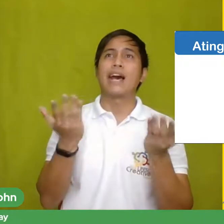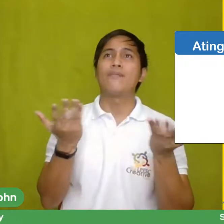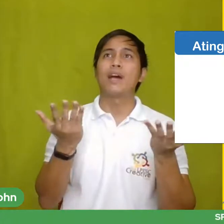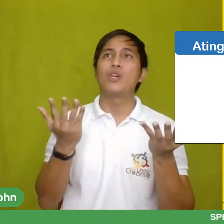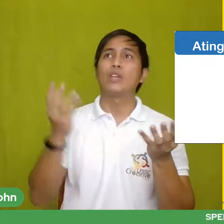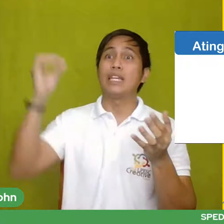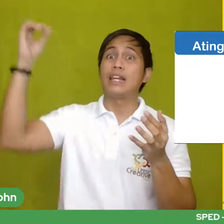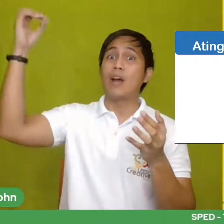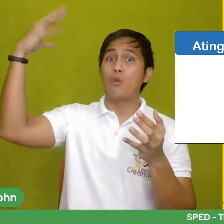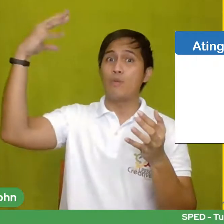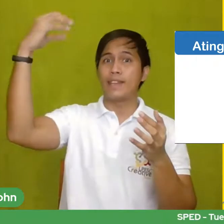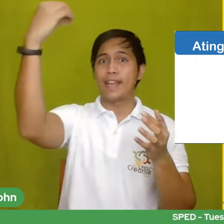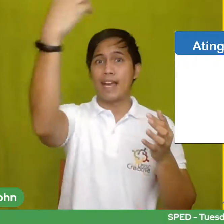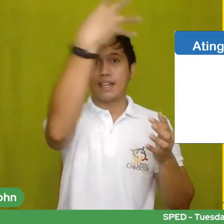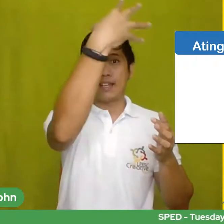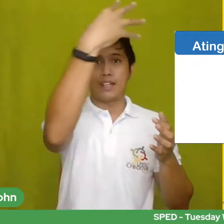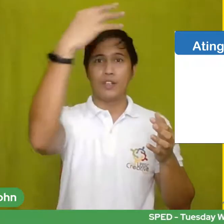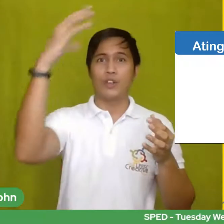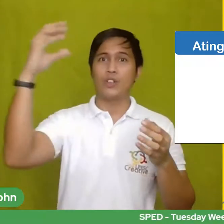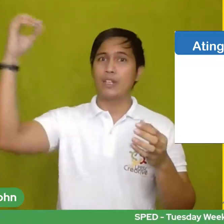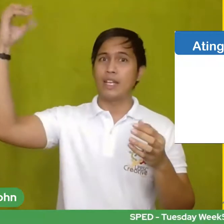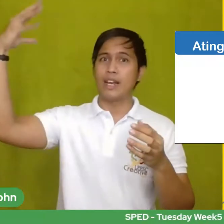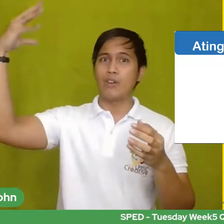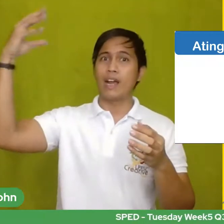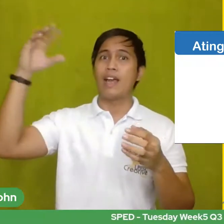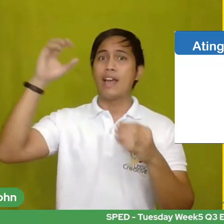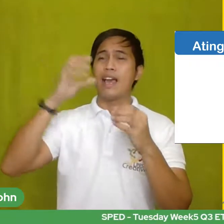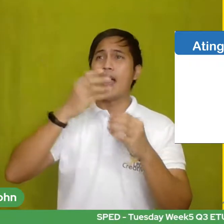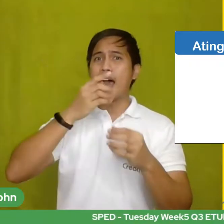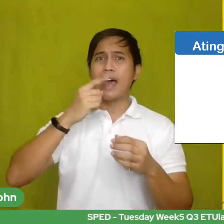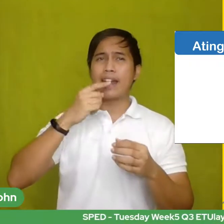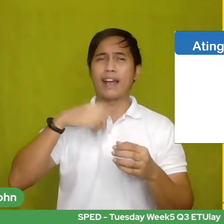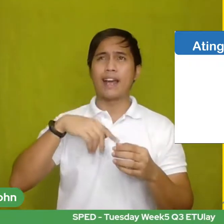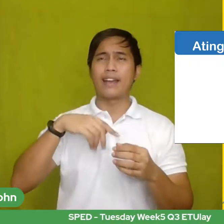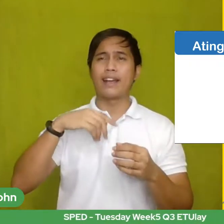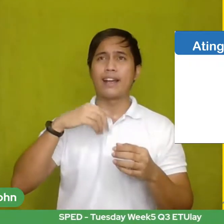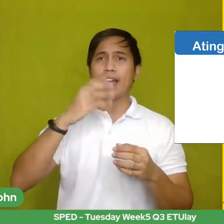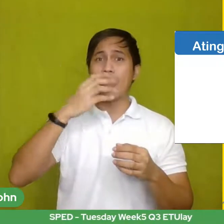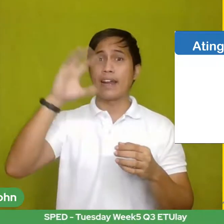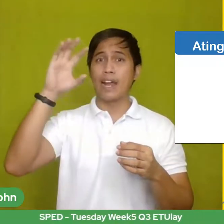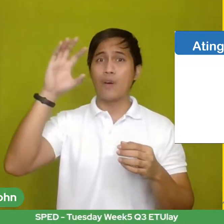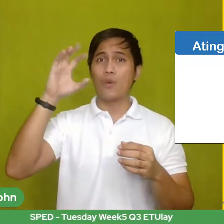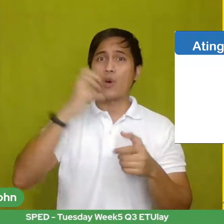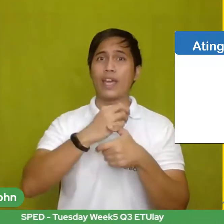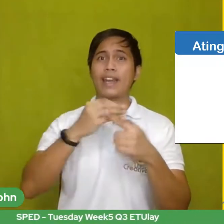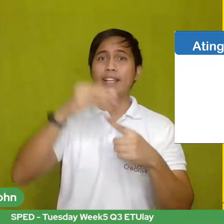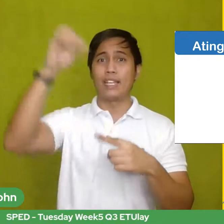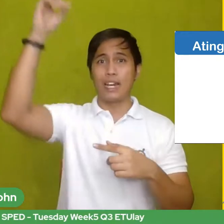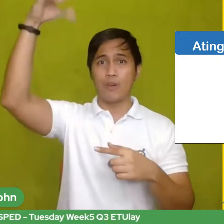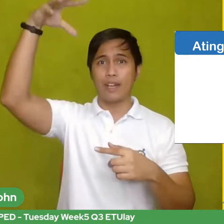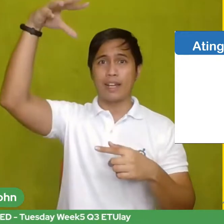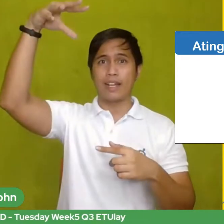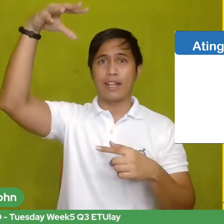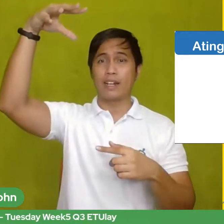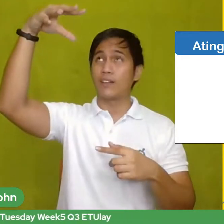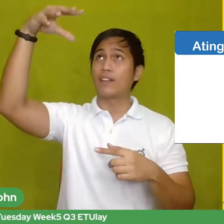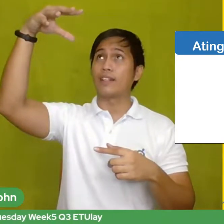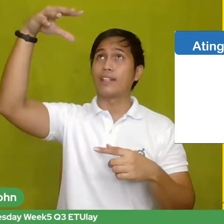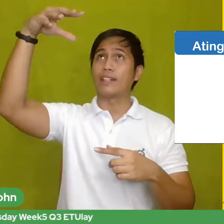saan ba yung ilaw banda, no? Yung ilaw ng araw o kaya ng ilaw ng